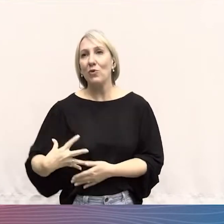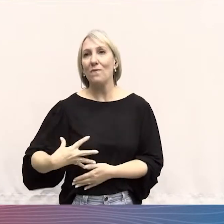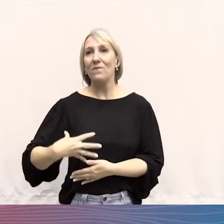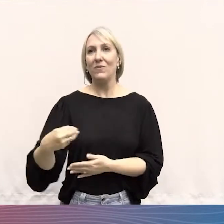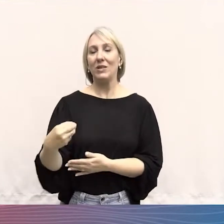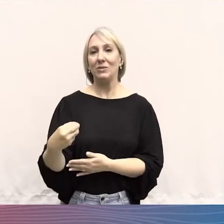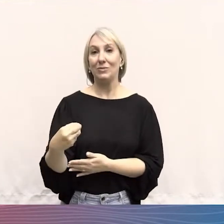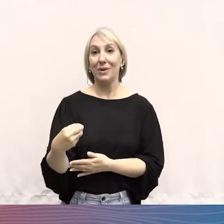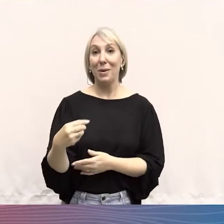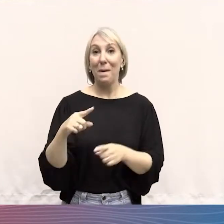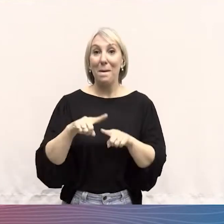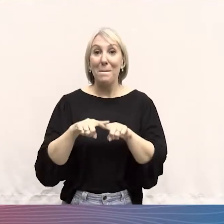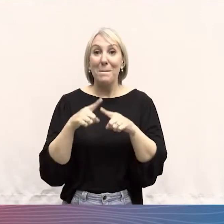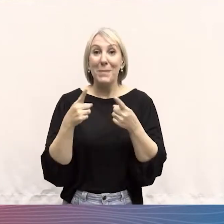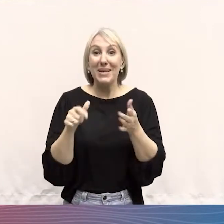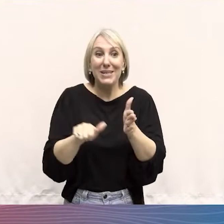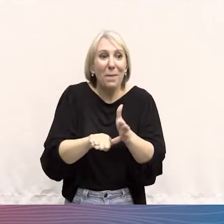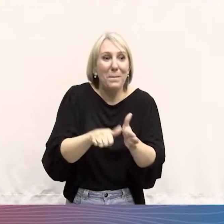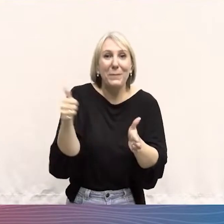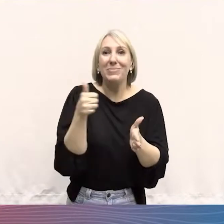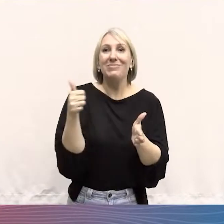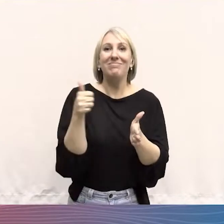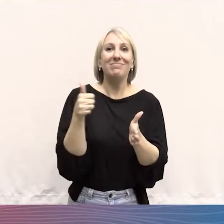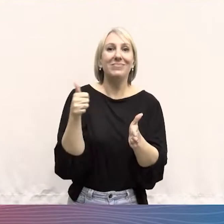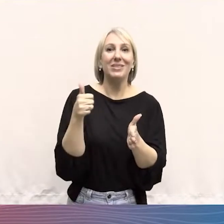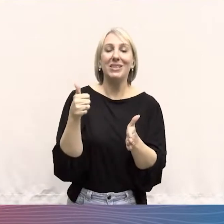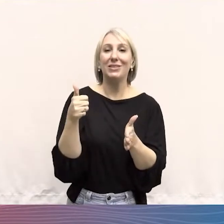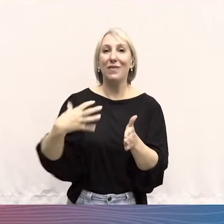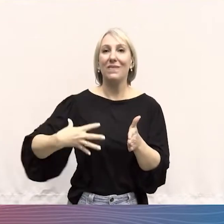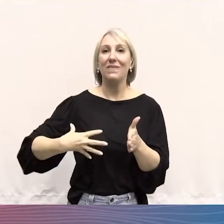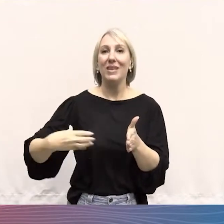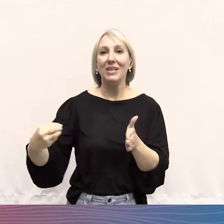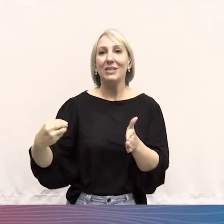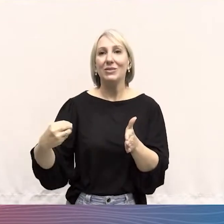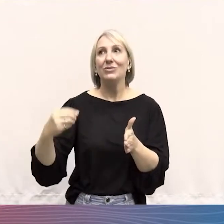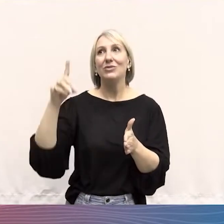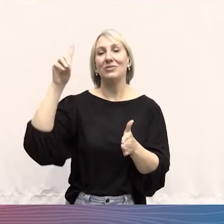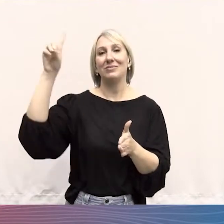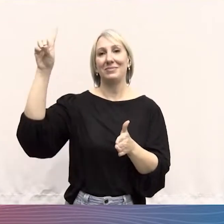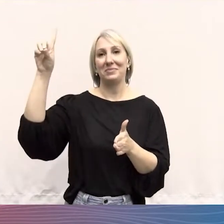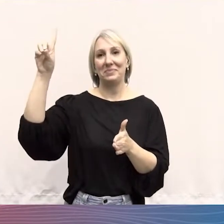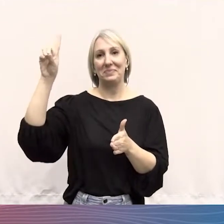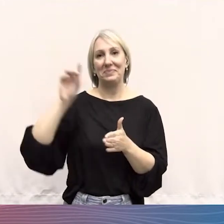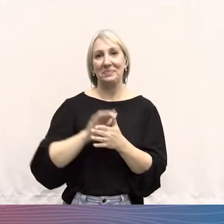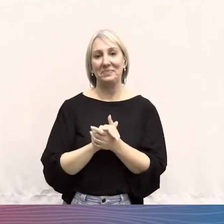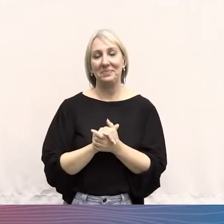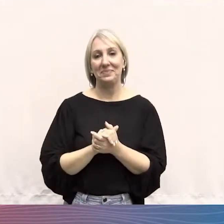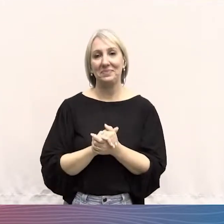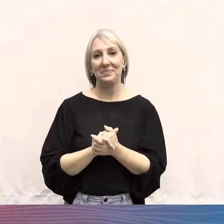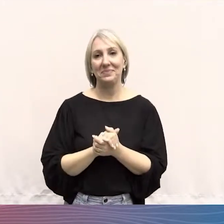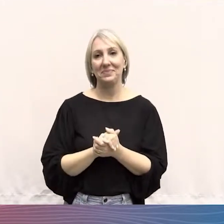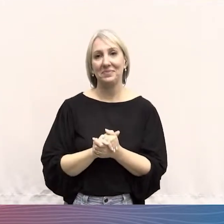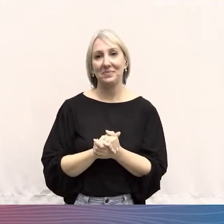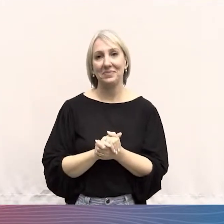primogênito, é o filho homem, Senhor Jesus. Aí,